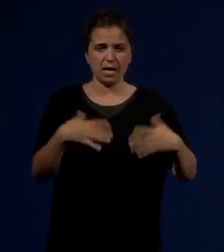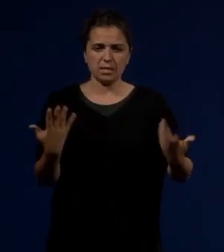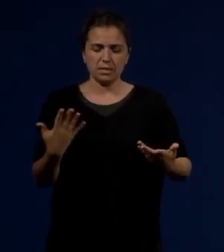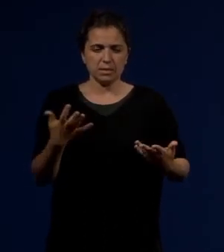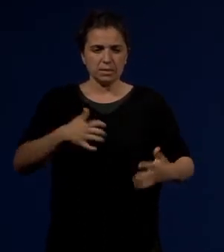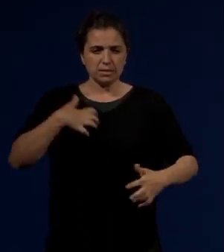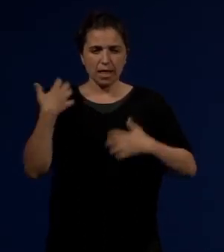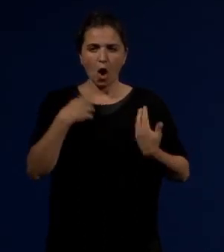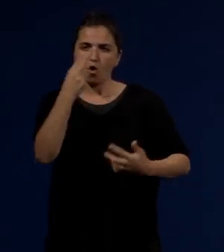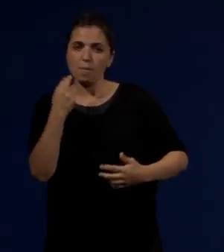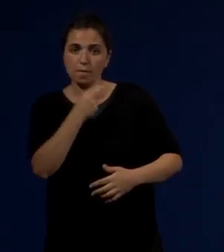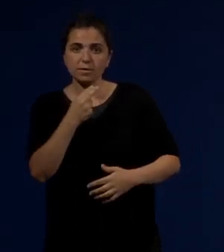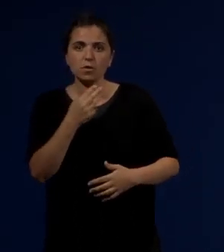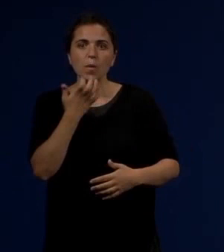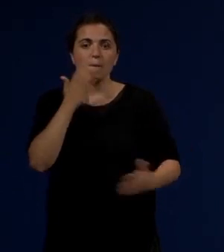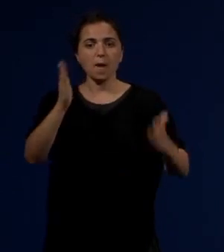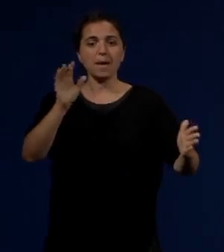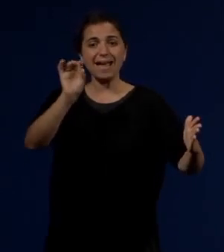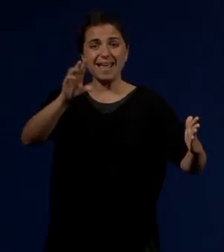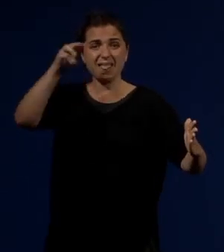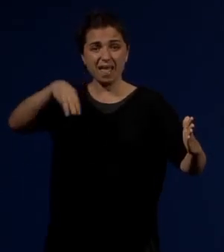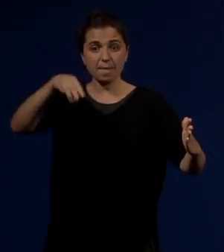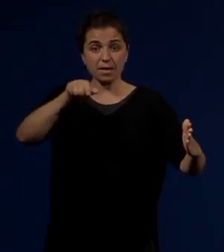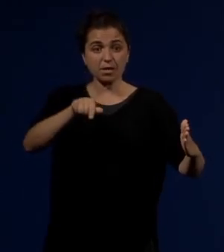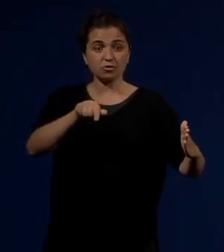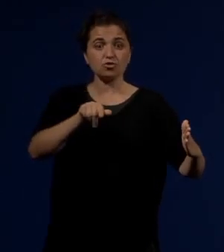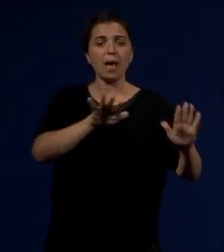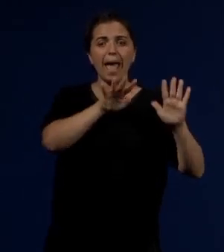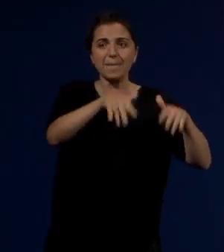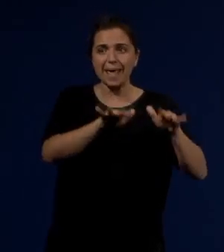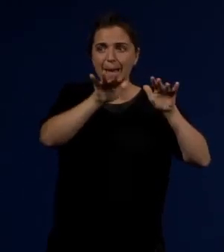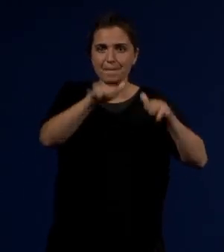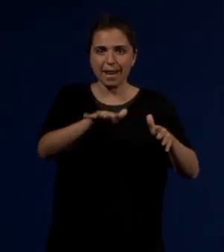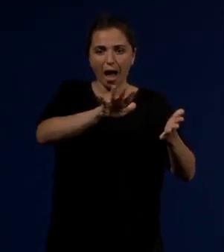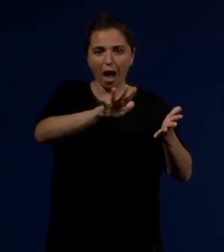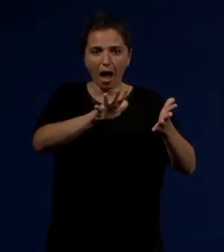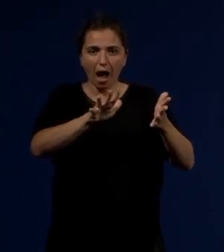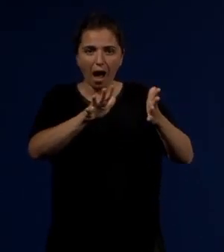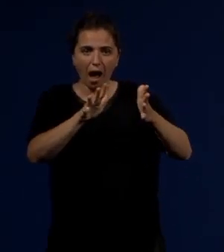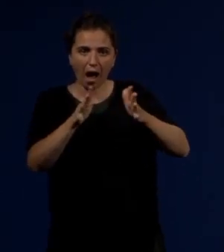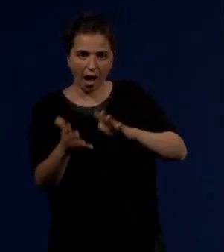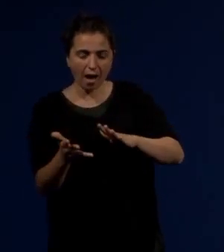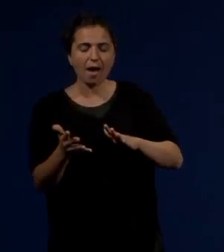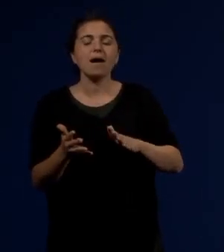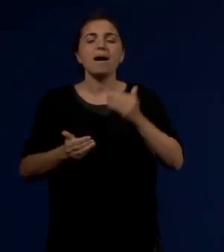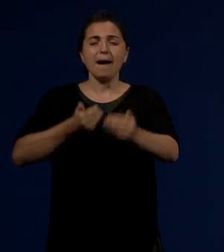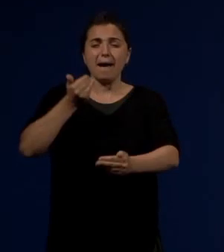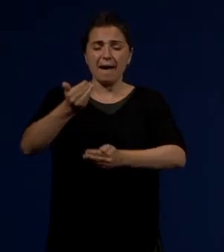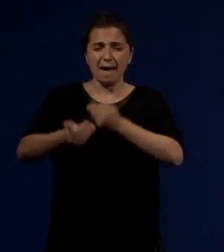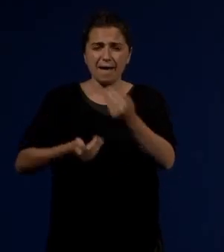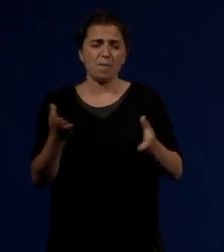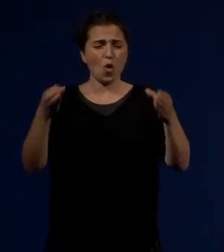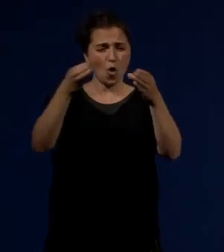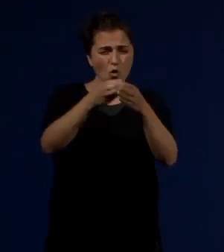Indignación e compromiso que o 15M non foi máis que un continuador desta constante histórica do conxunto social e do conxunto nacional,